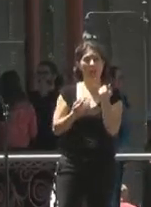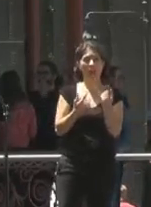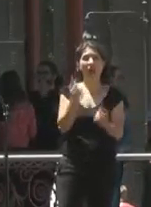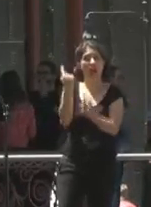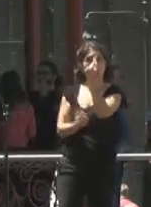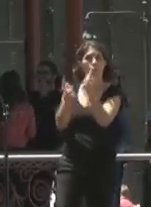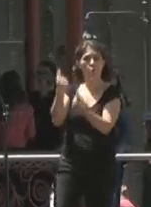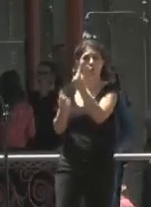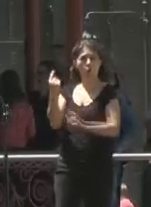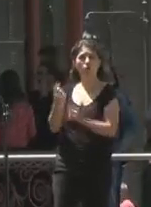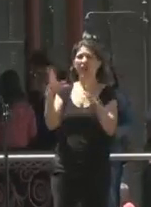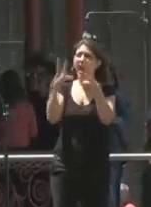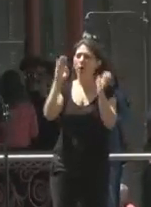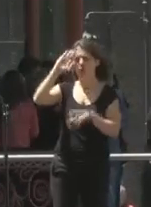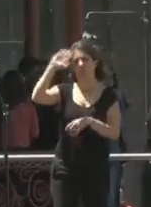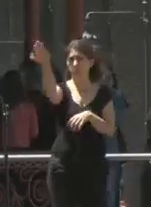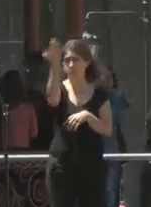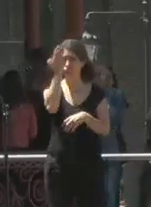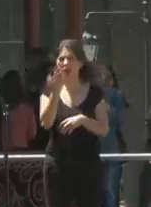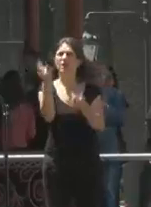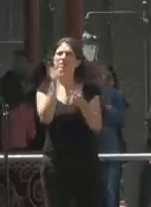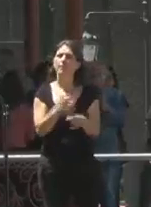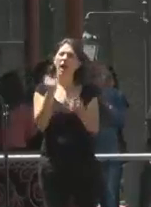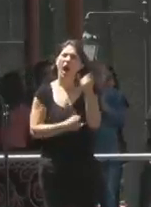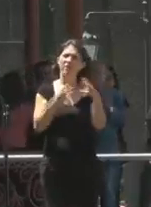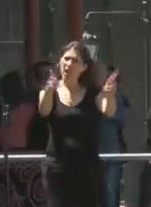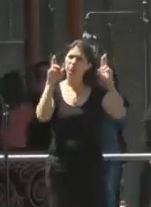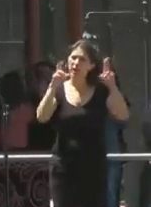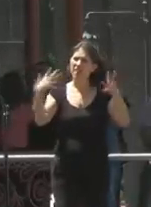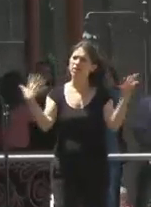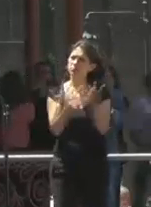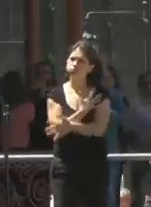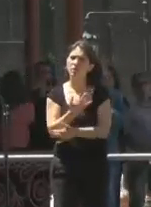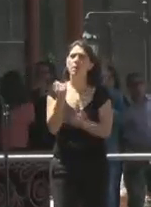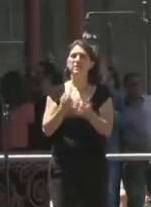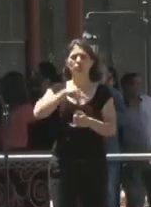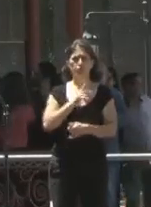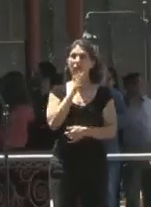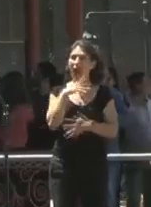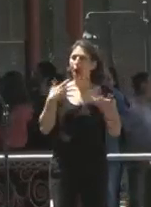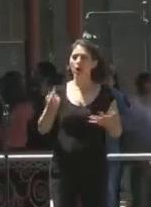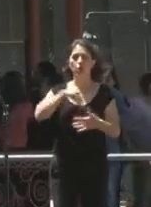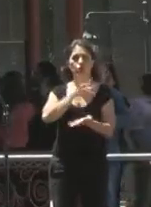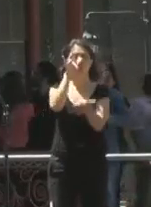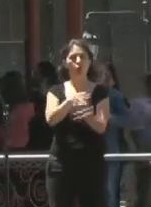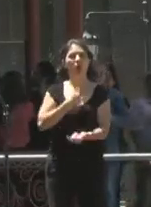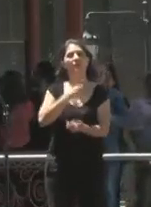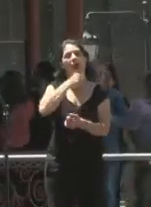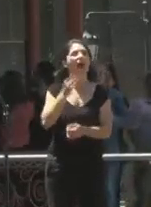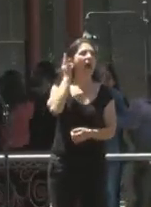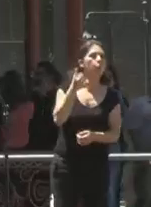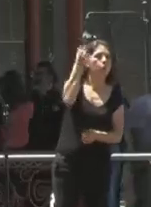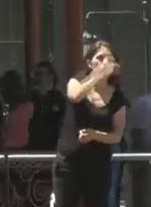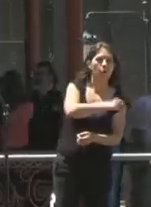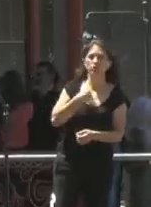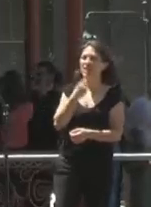acuerdo, traicionaron sus ilusiones, defraudaron sus esperanzas. Y hoy nos toca a nosotros decirle a nuestras abuelas y decirle a